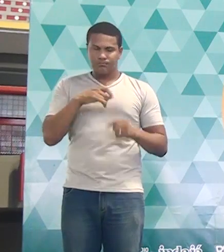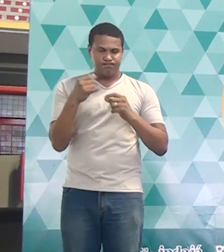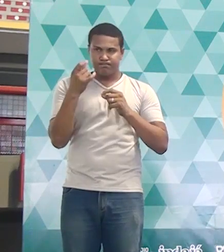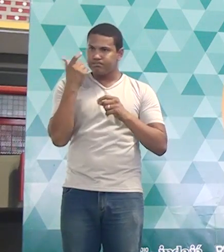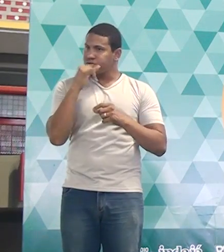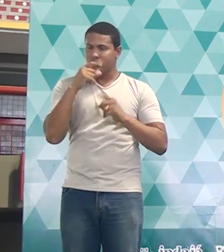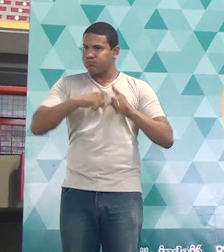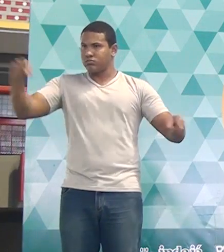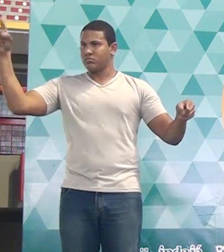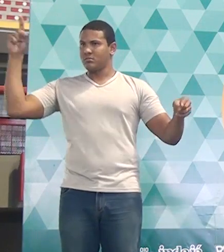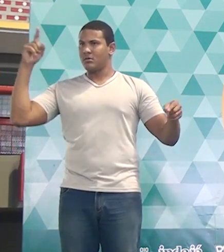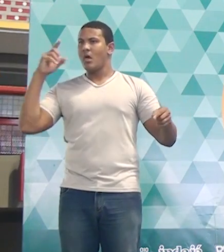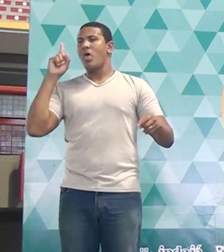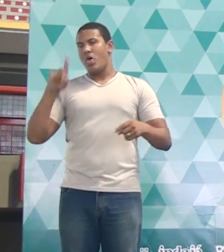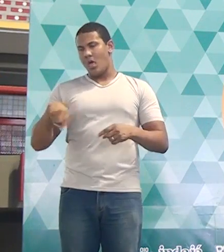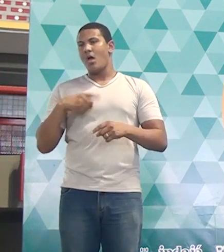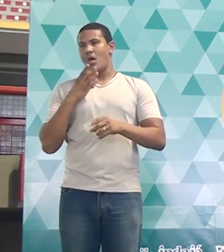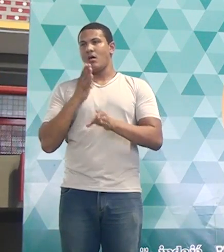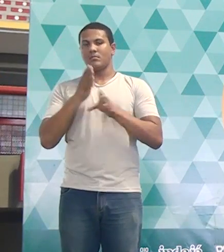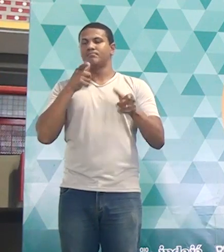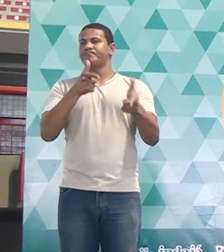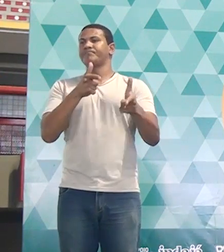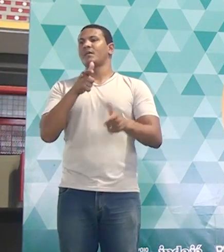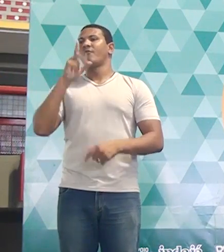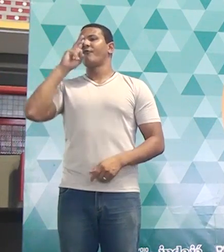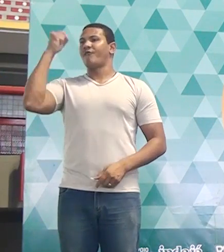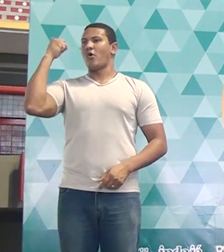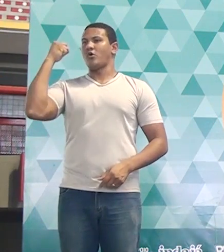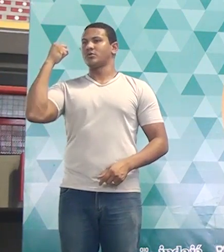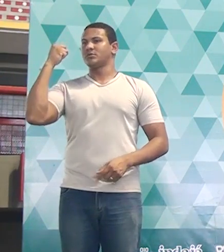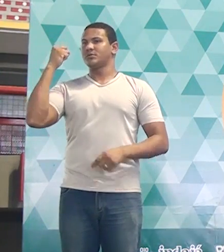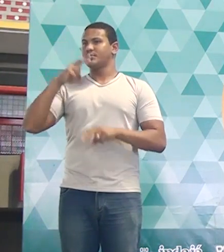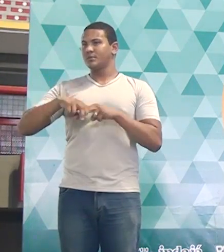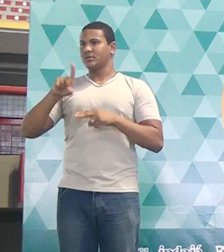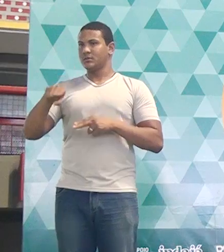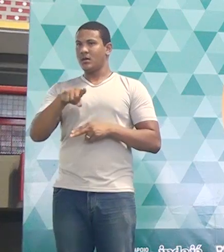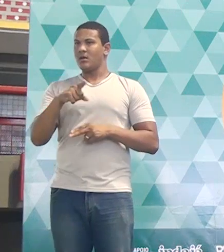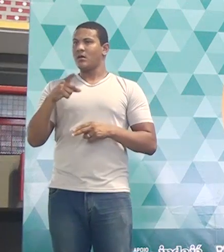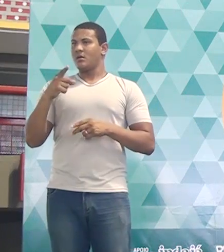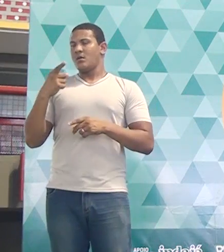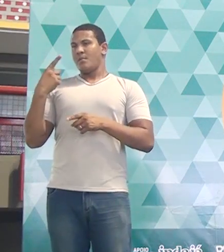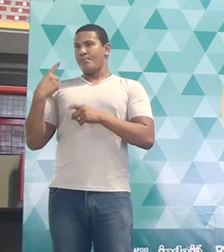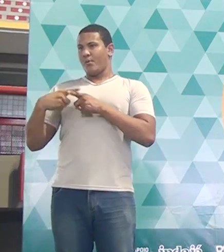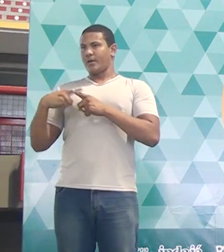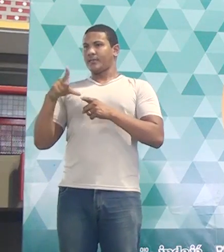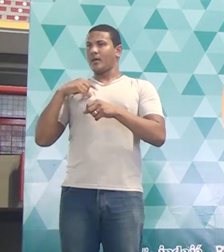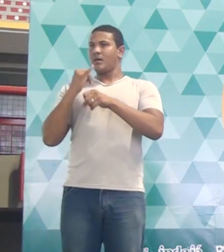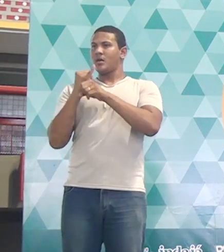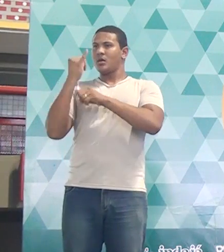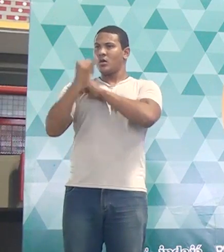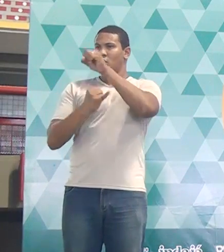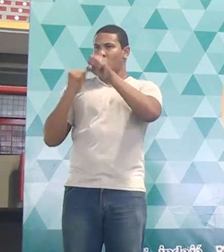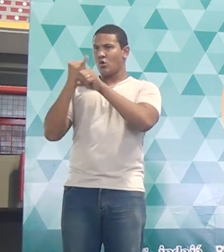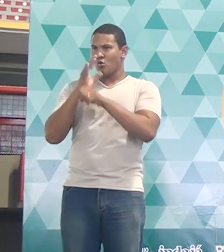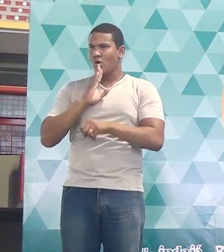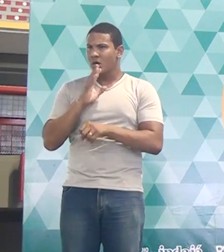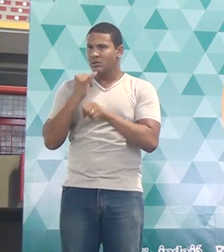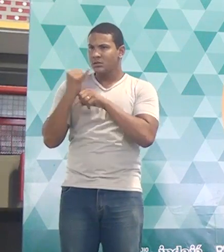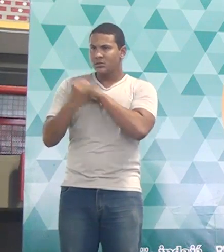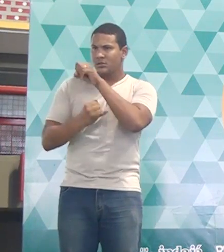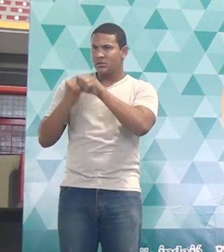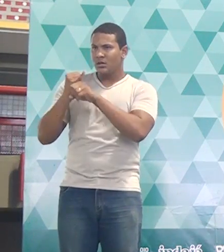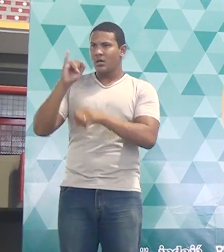isso? É que os responsáveis pela condutividade elétrica são íons. E toda vida que eu coloco um ácido em água,